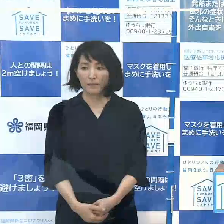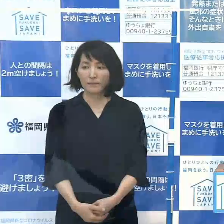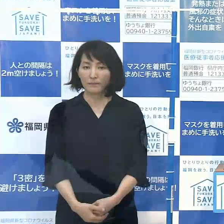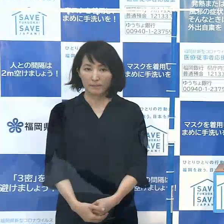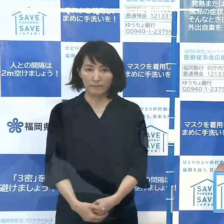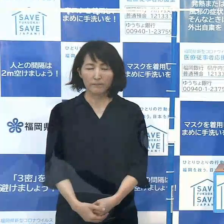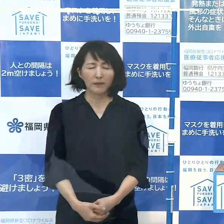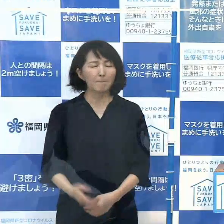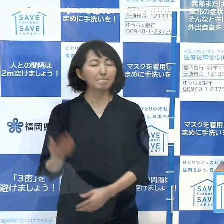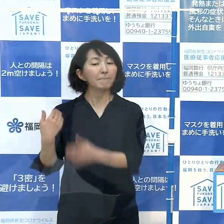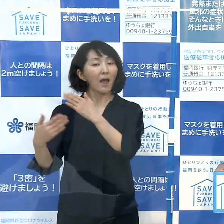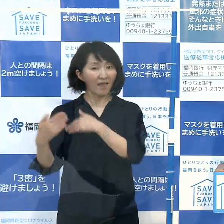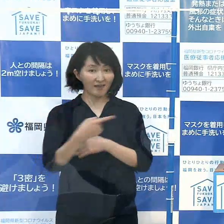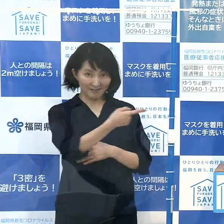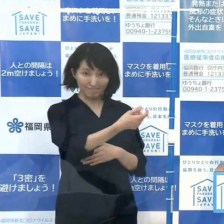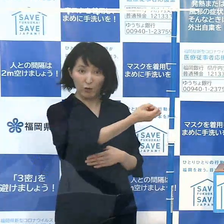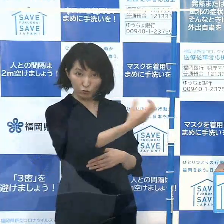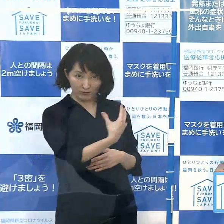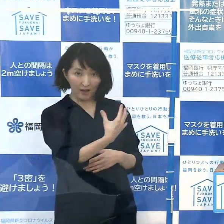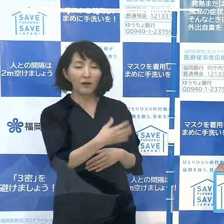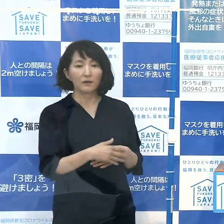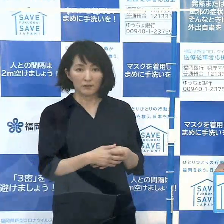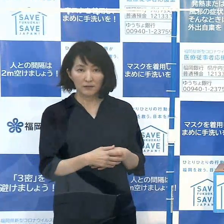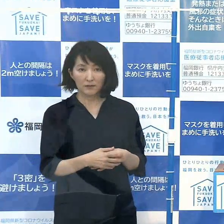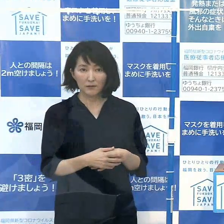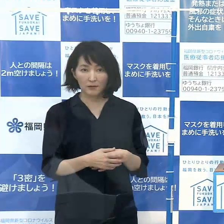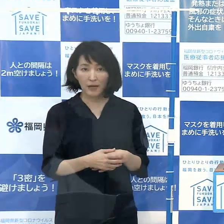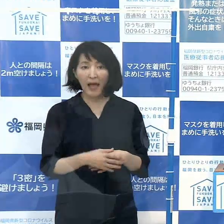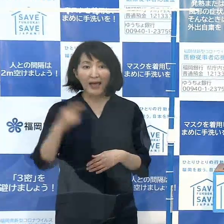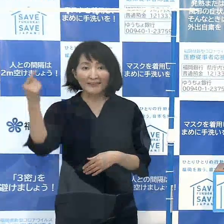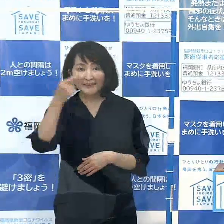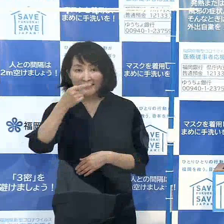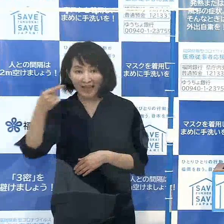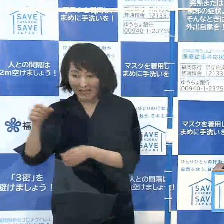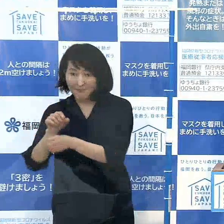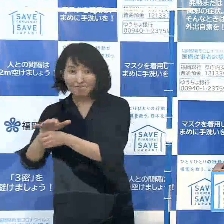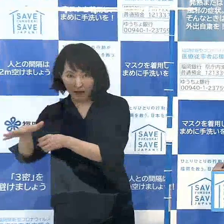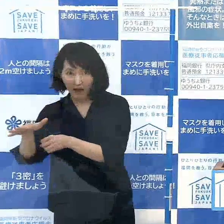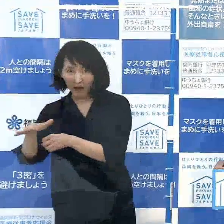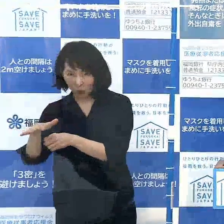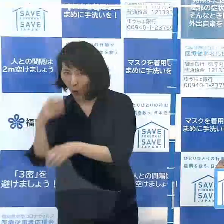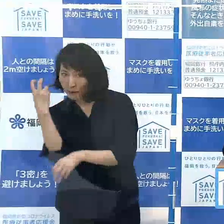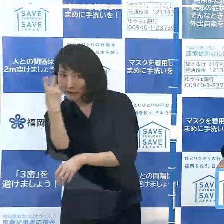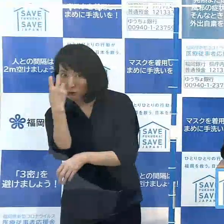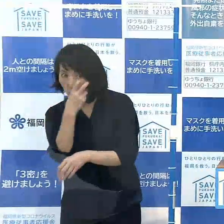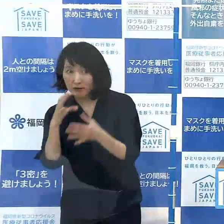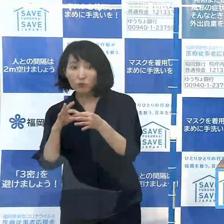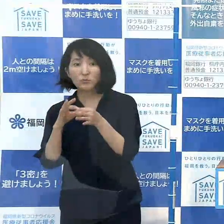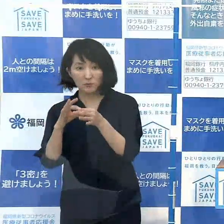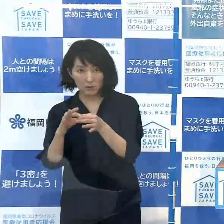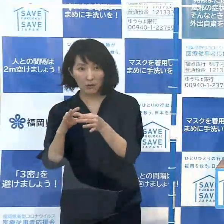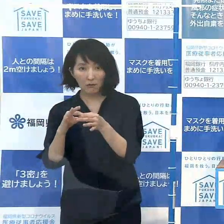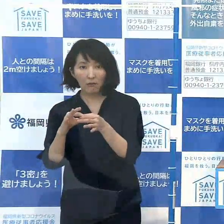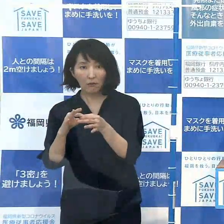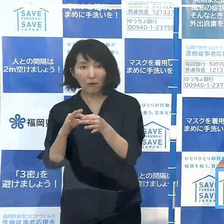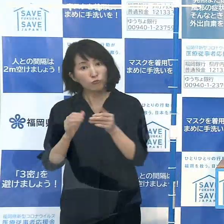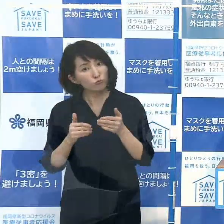これずいぶん前におっしゃっていた第一波の検証について、あの知事おっしゃっていたかと思うんですけども、はい、その進捗状況